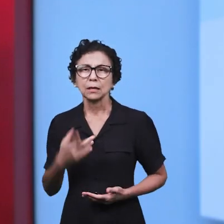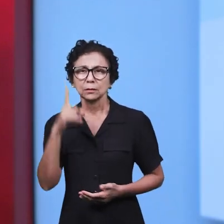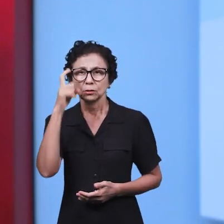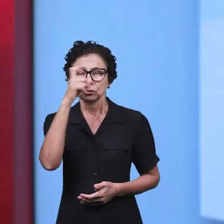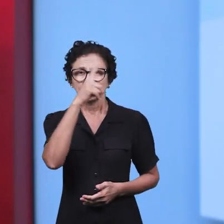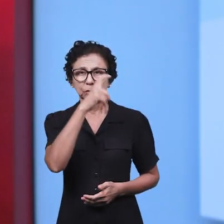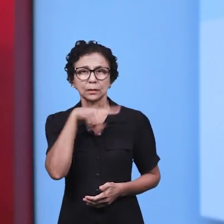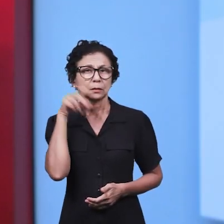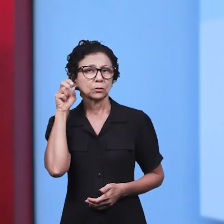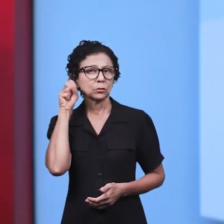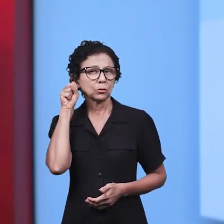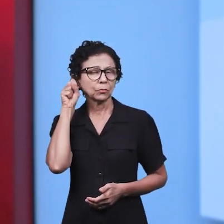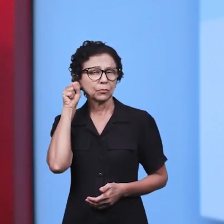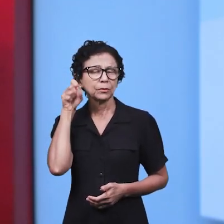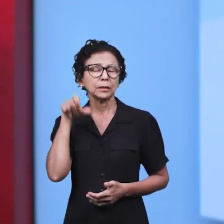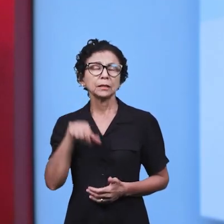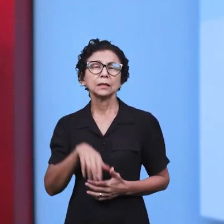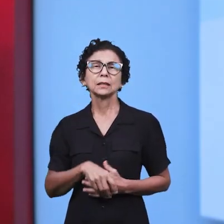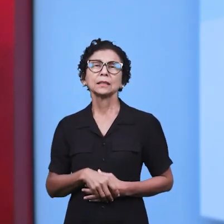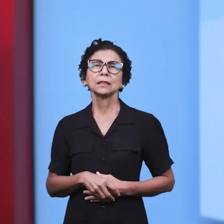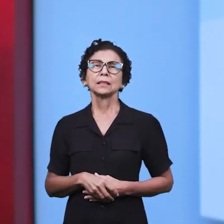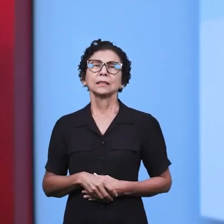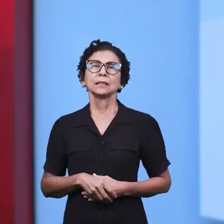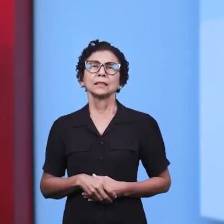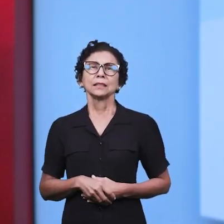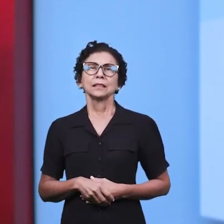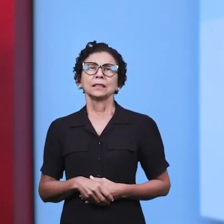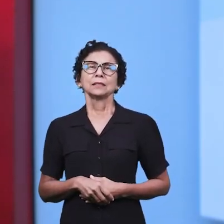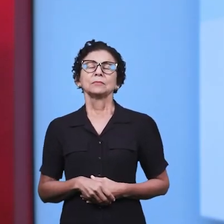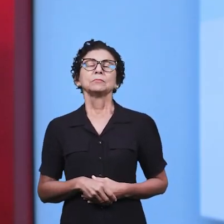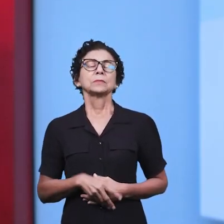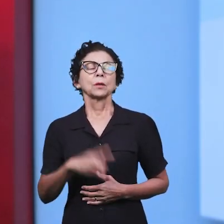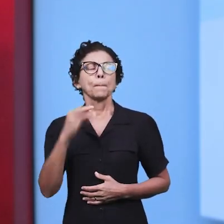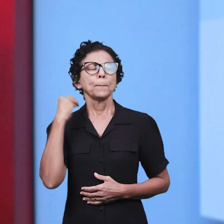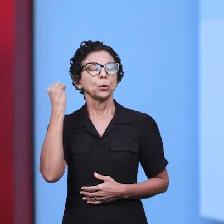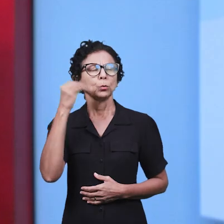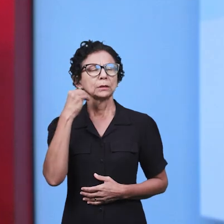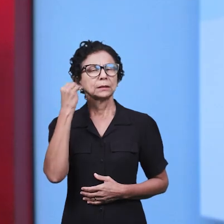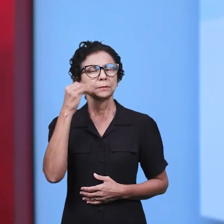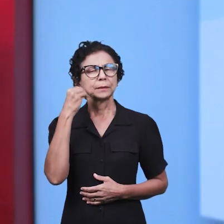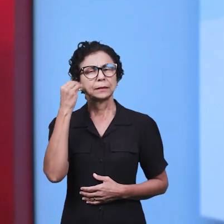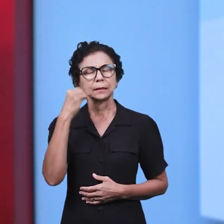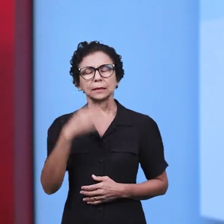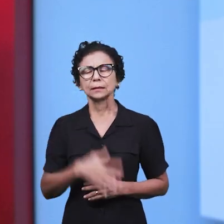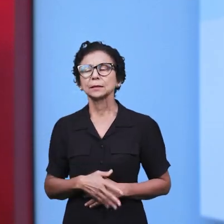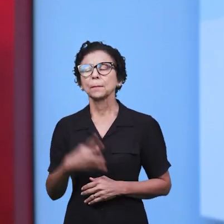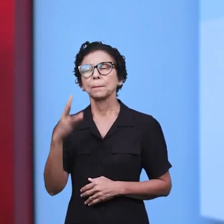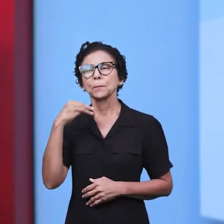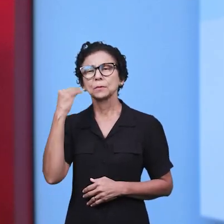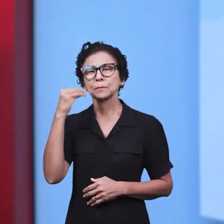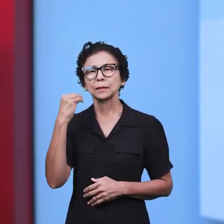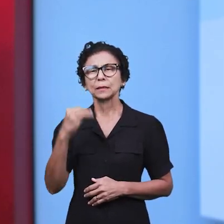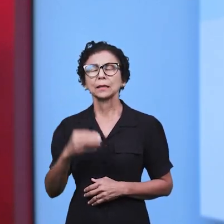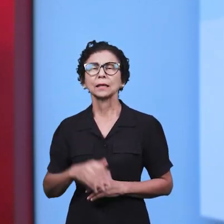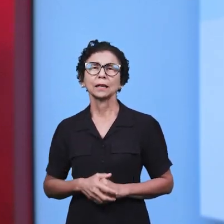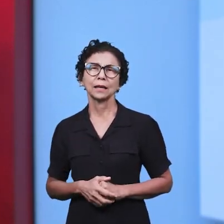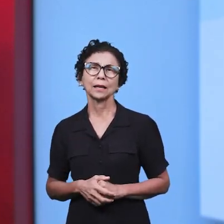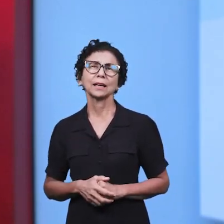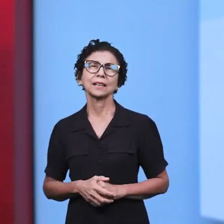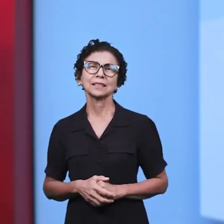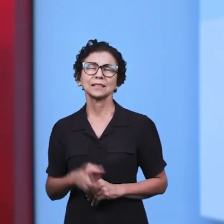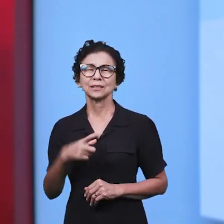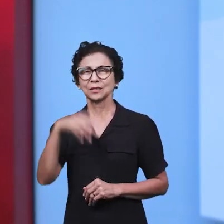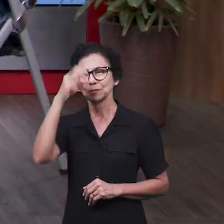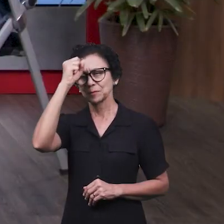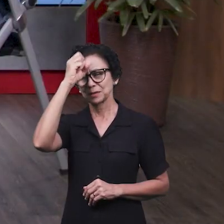auditiva, eles têm muito a acrescentar. Eles têm muitas revelações que nós ali podemos aprender